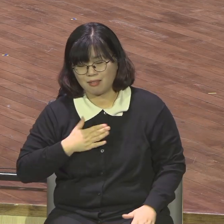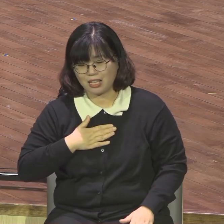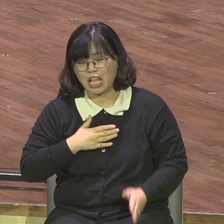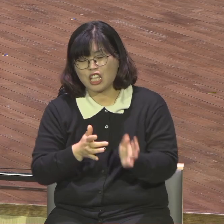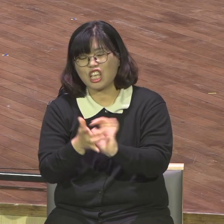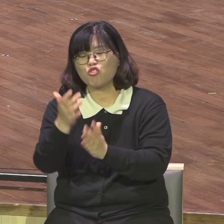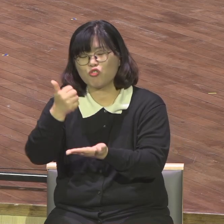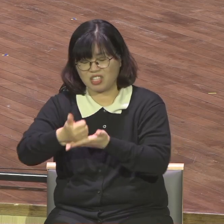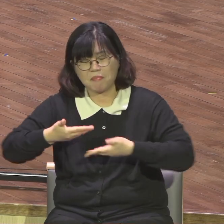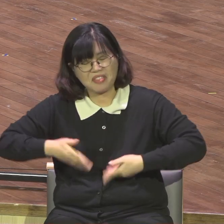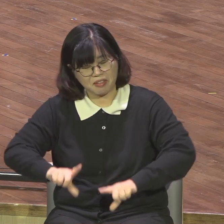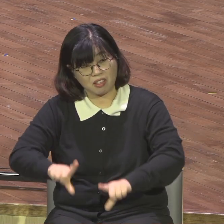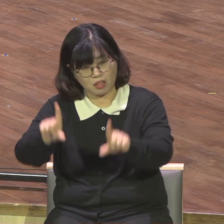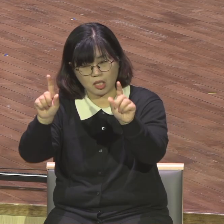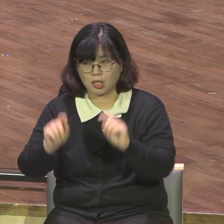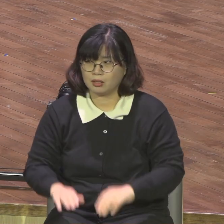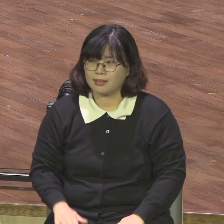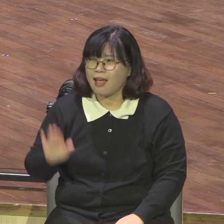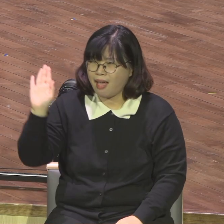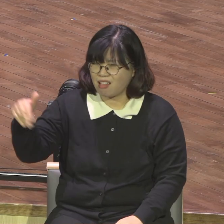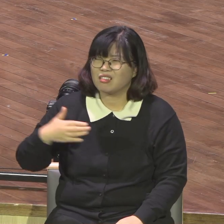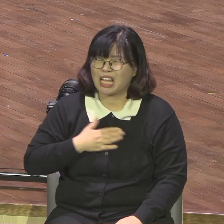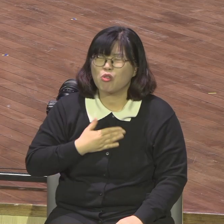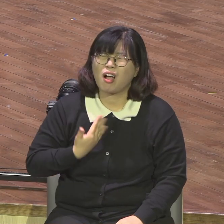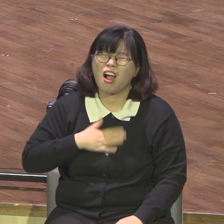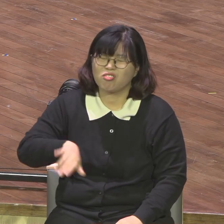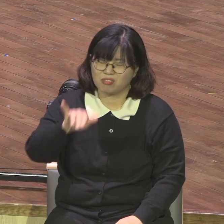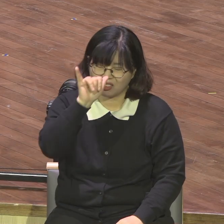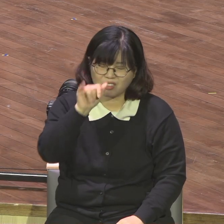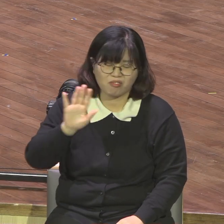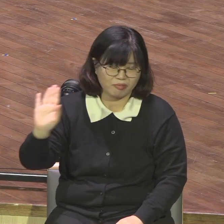그런데 할아버지도 왜 저희들에게 선물을 주시는 거예요?